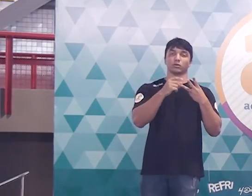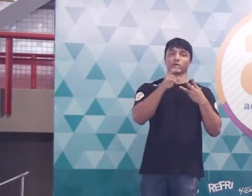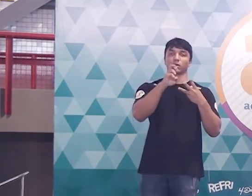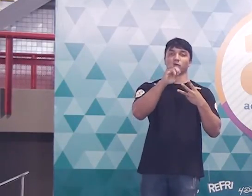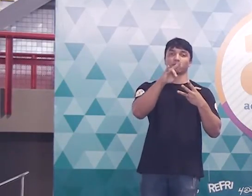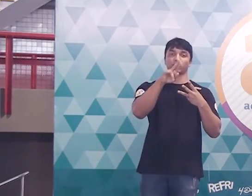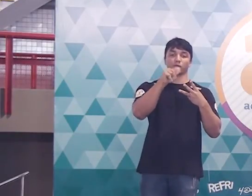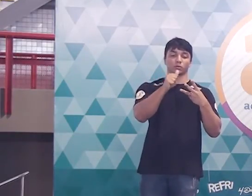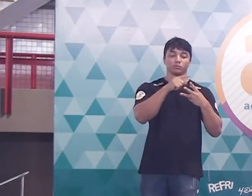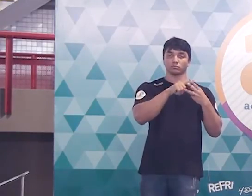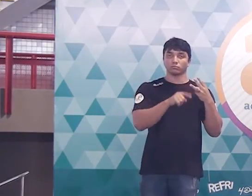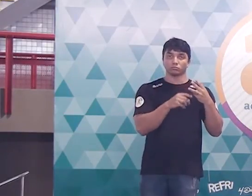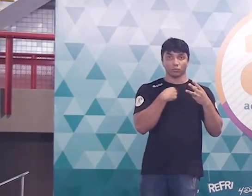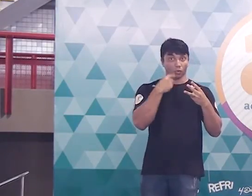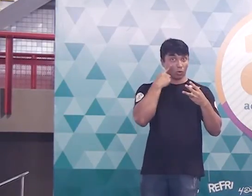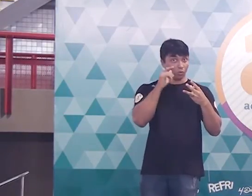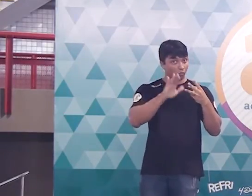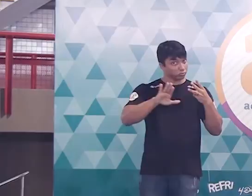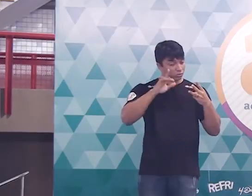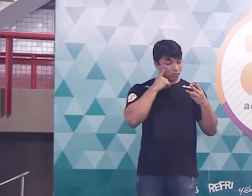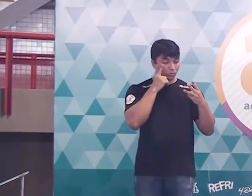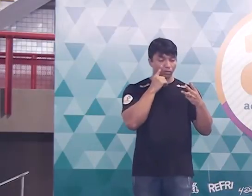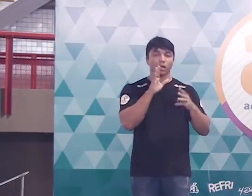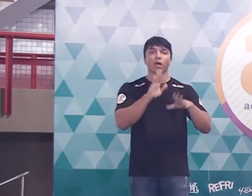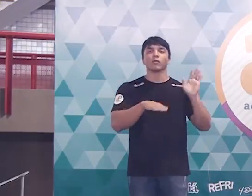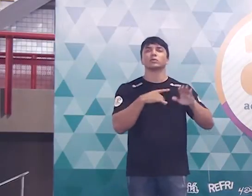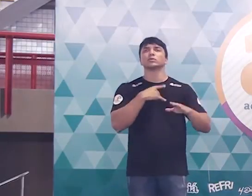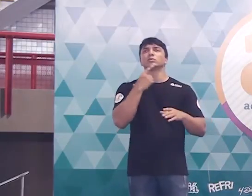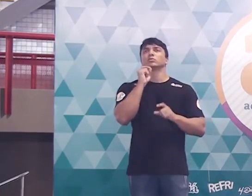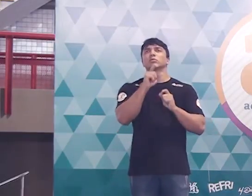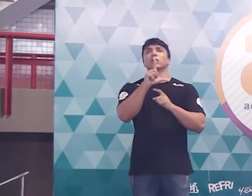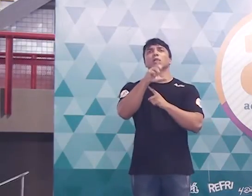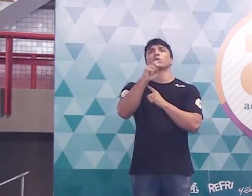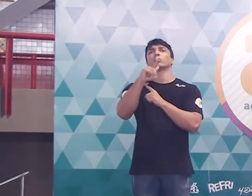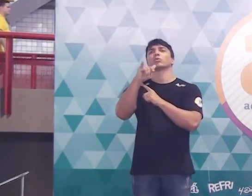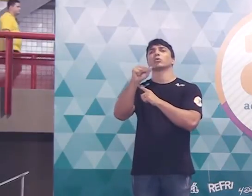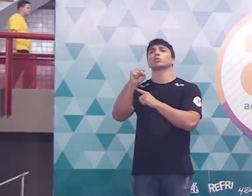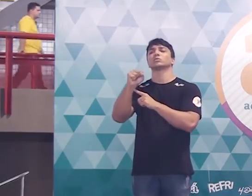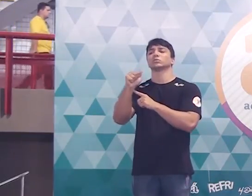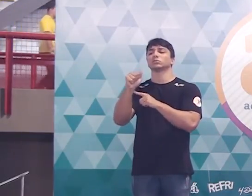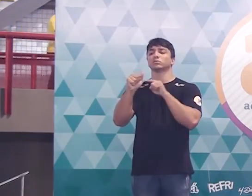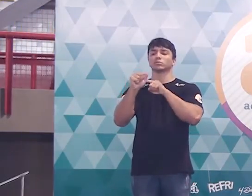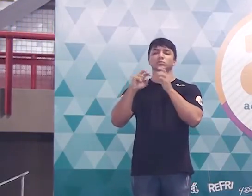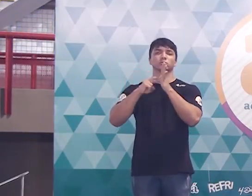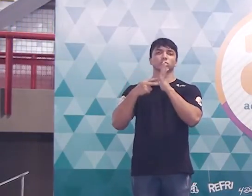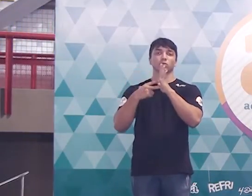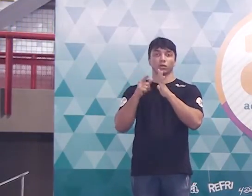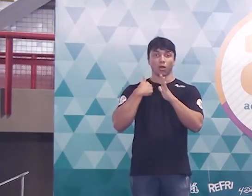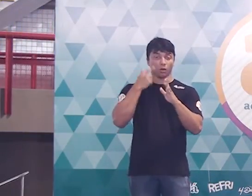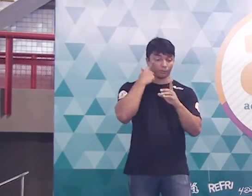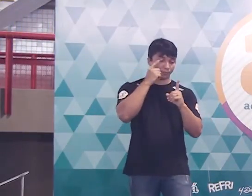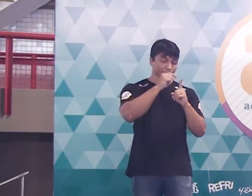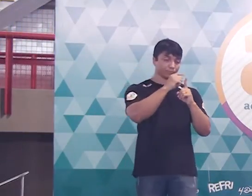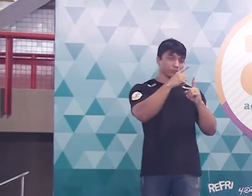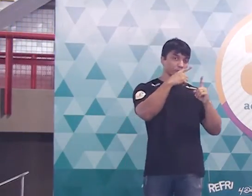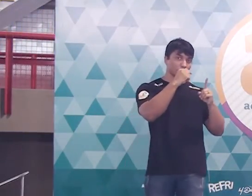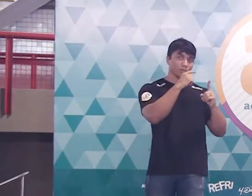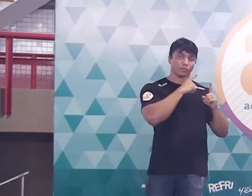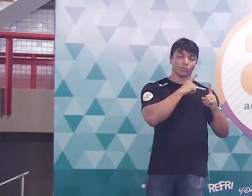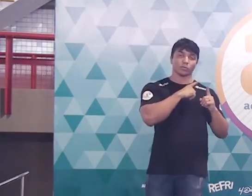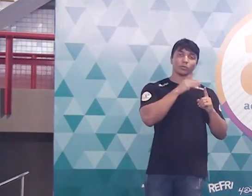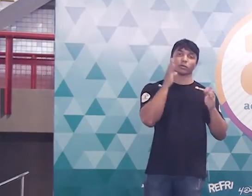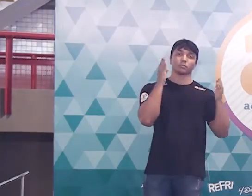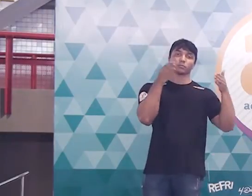ervilha, são leguminosas. Cuidado. Às vezes, Lázaro, o que é leguminosa? É uma planta que tem